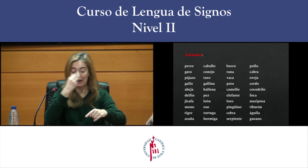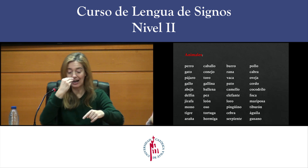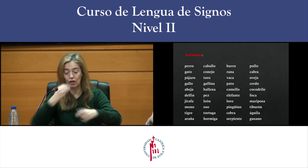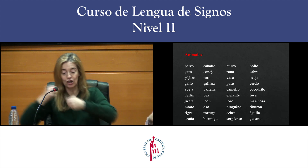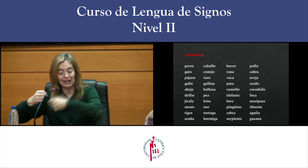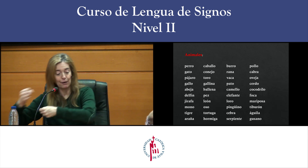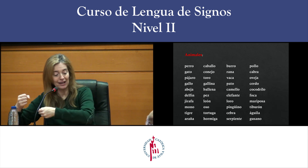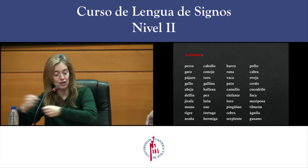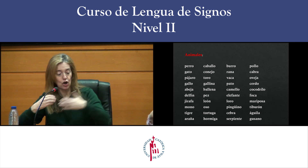caballo